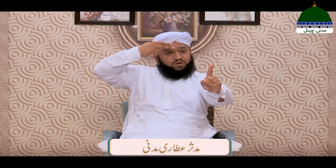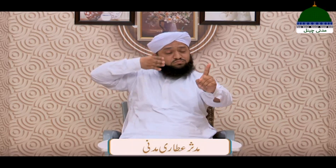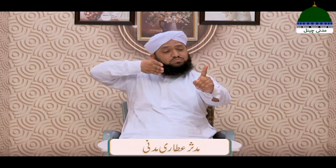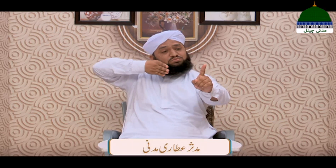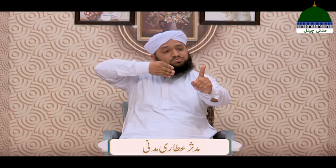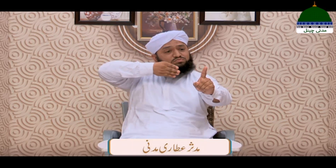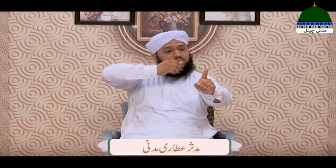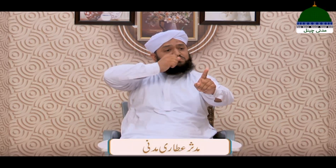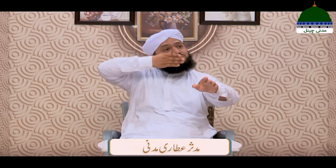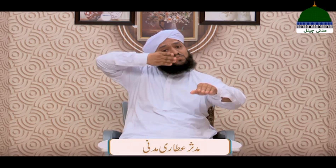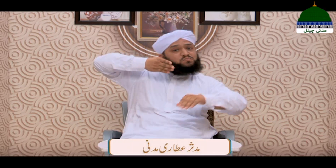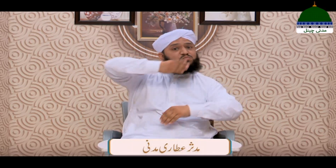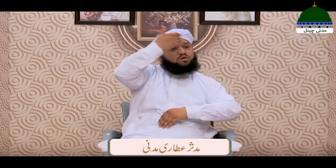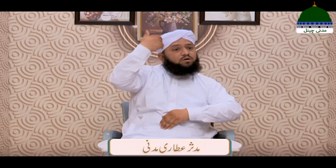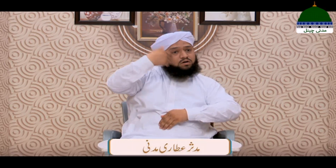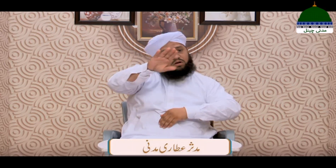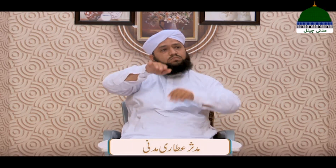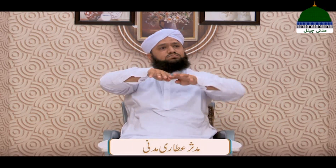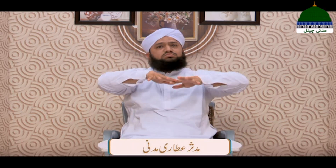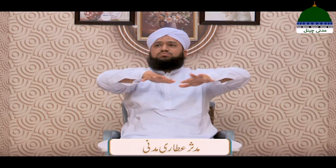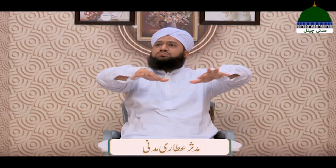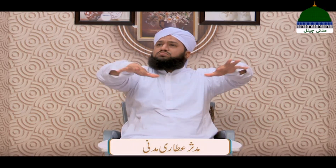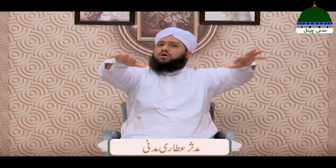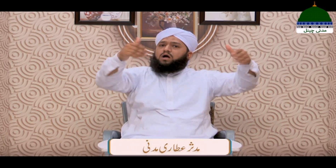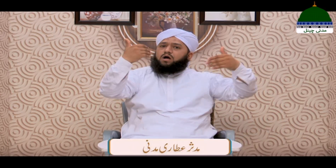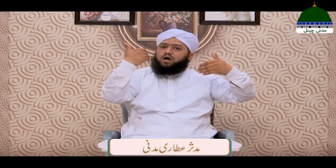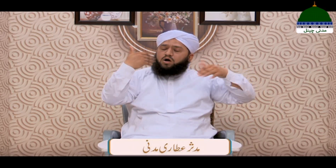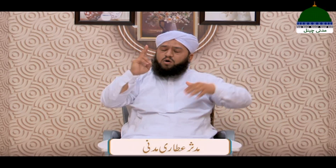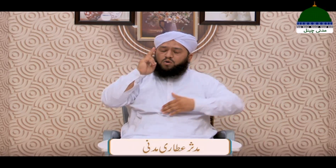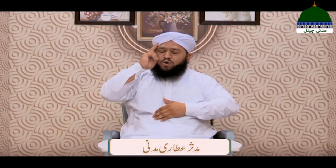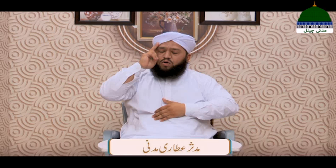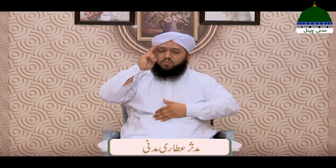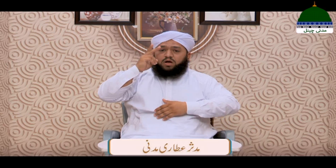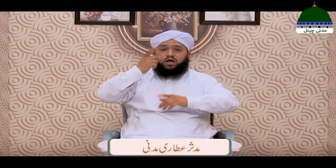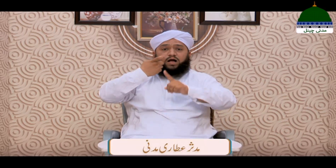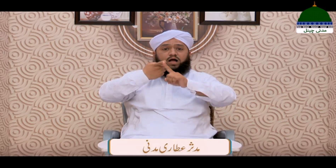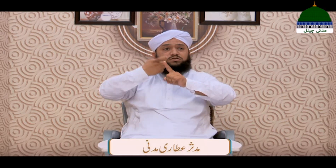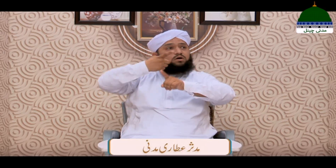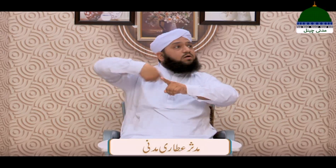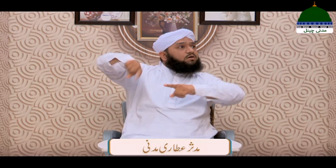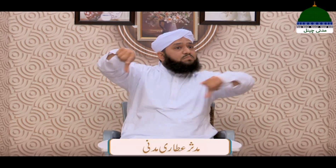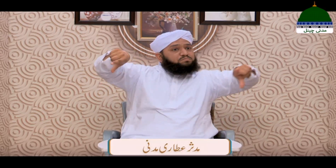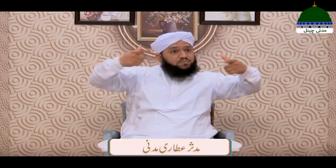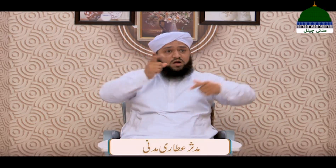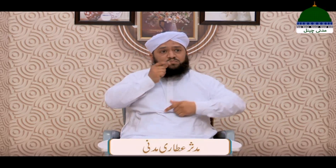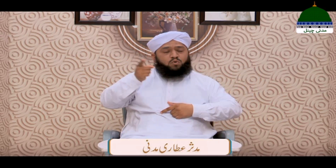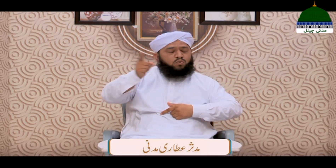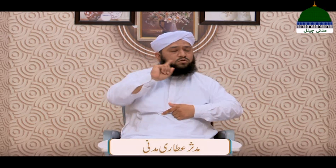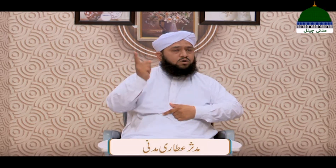پار کر کے اس کے ملک میں پھیل گئے ہیں۔ اس خواب نے کسریٰ اور دیگر کئی لوگوں کو سخت گھبراہٹ میں